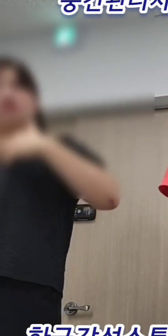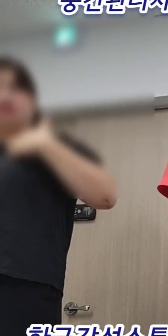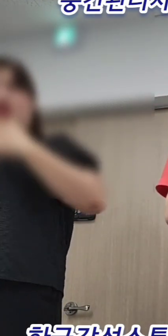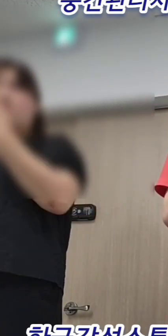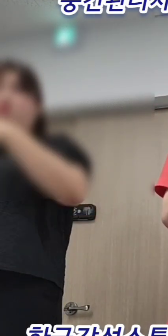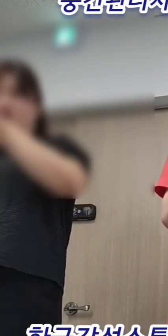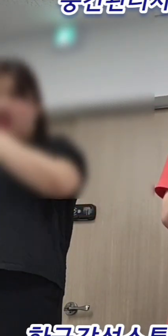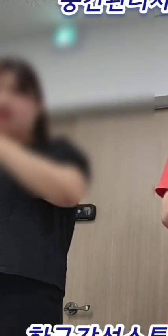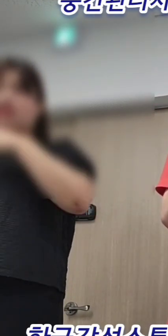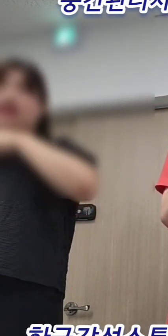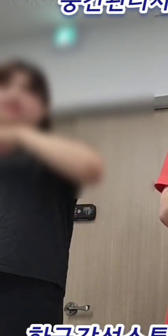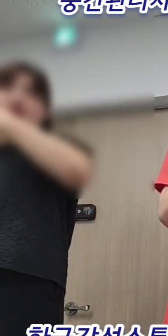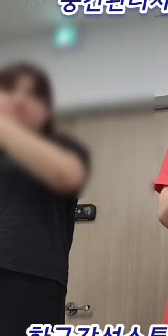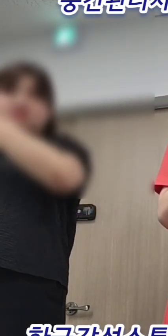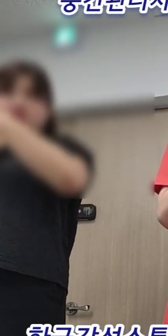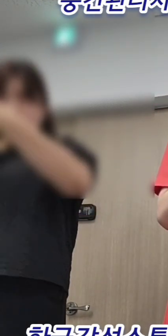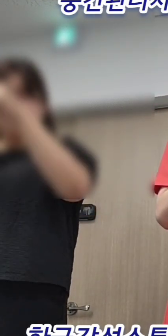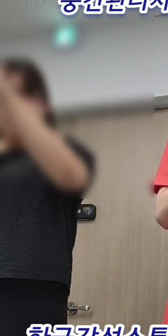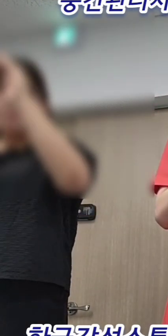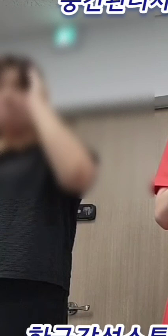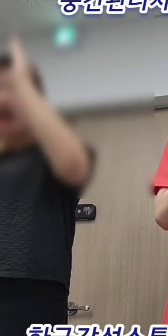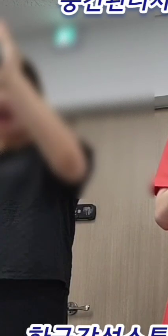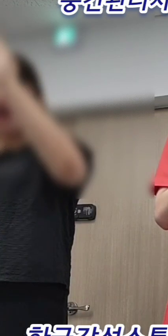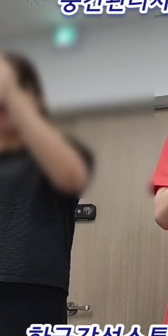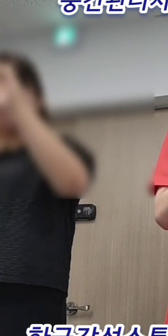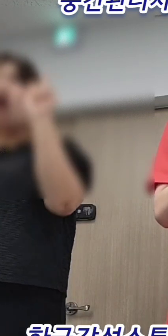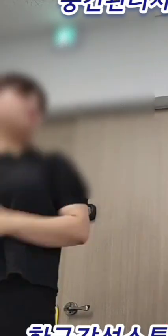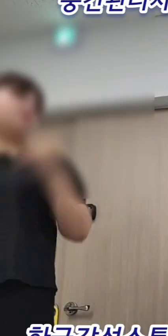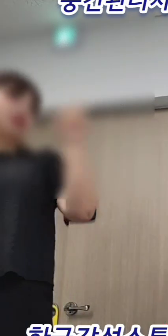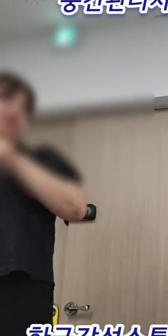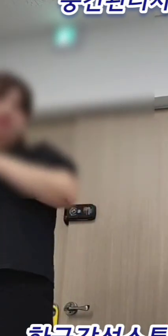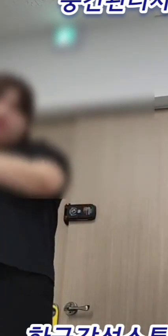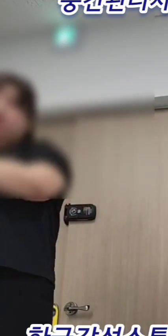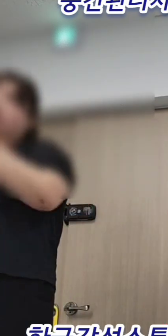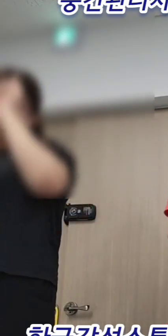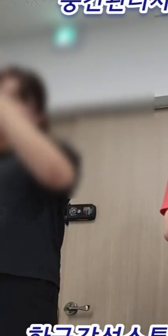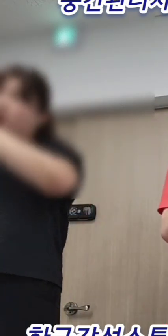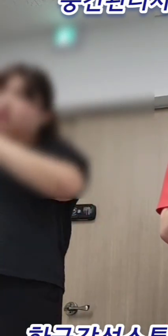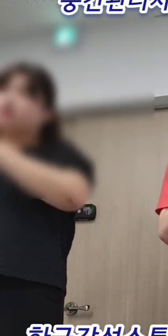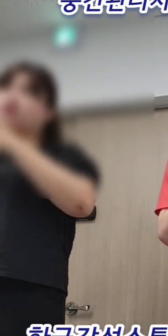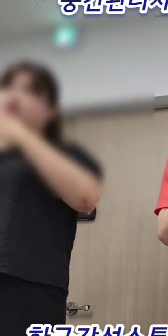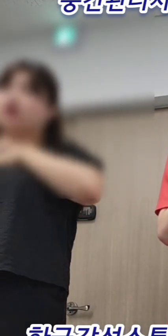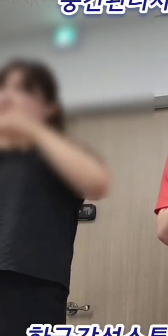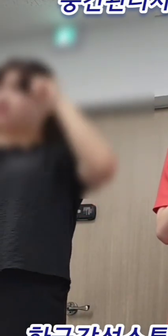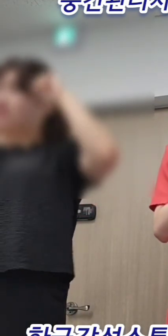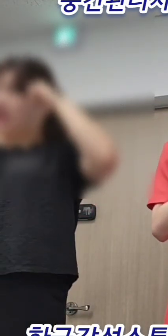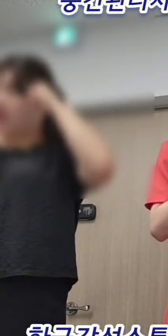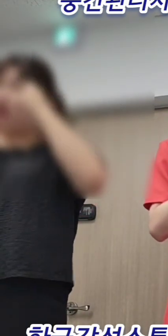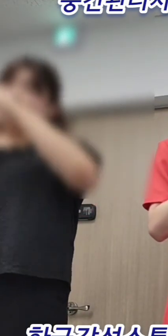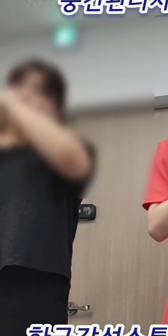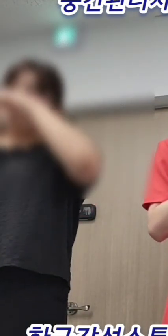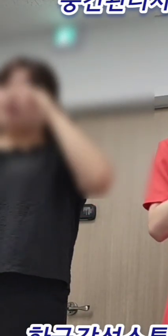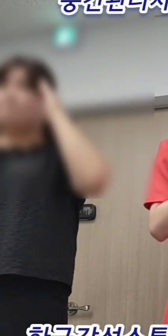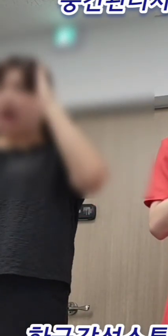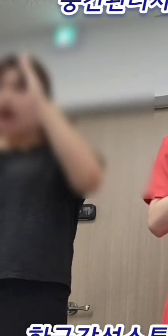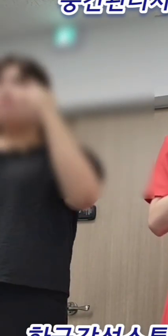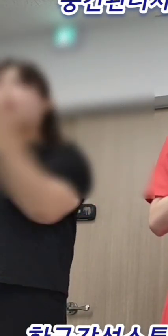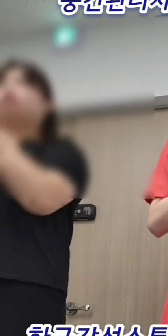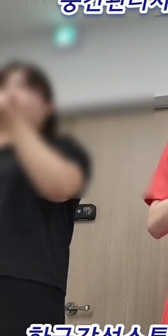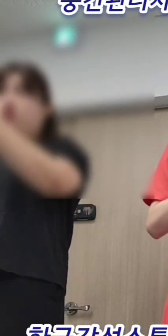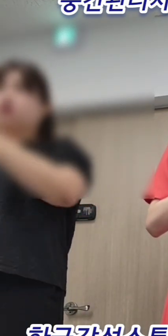이 셀프리더스를 어떤 방향으로 발휘해야 되는지가 되게 중요한 것 같아요 내가 나의 사고를 바람직하게 바꾸는 건데